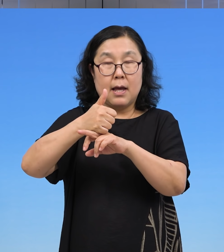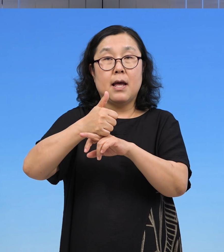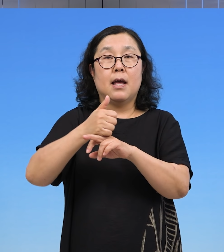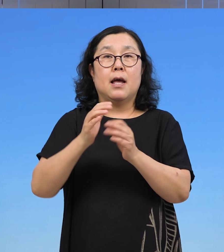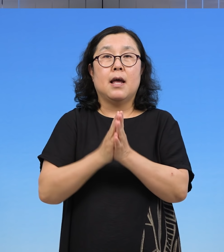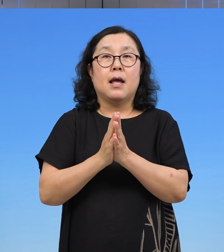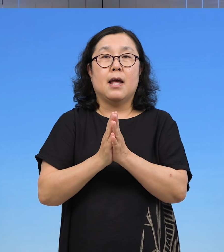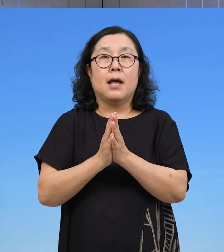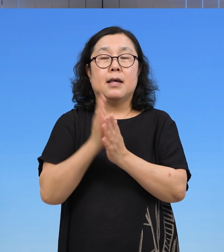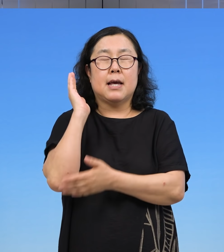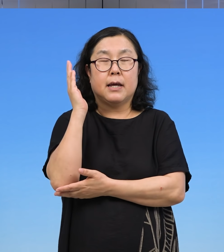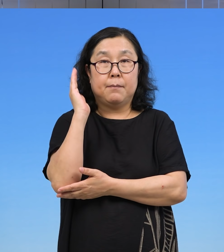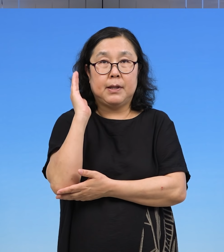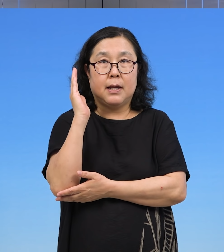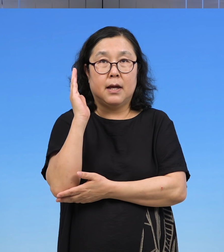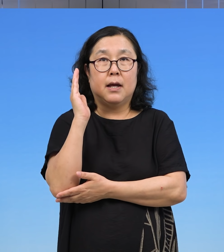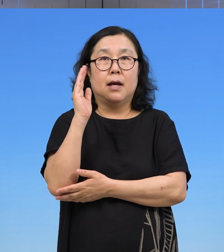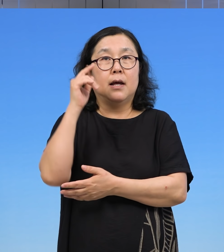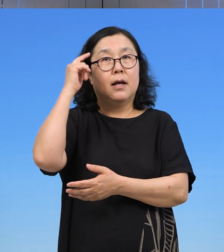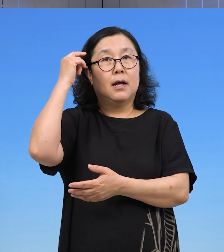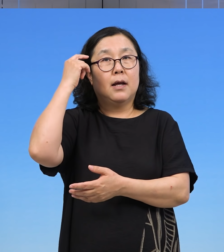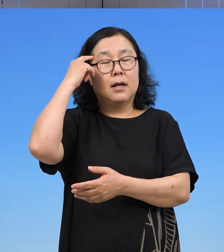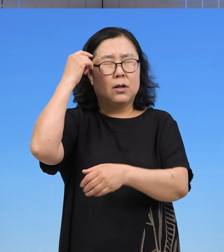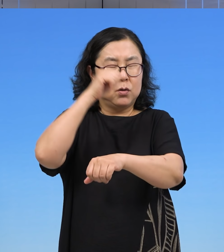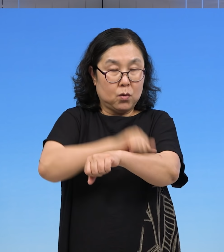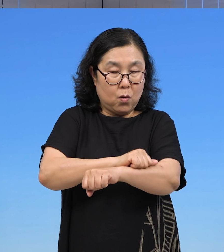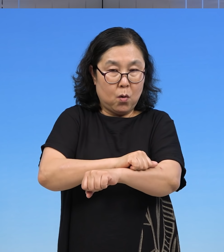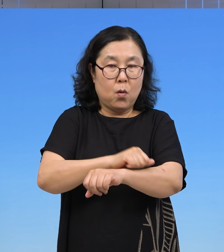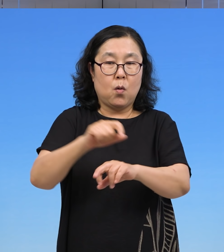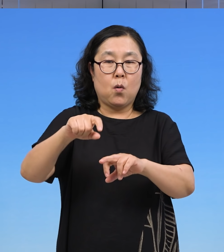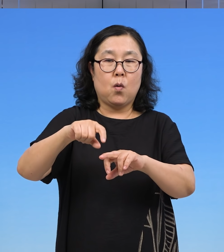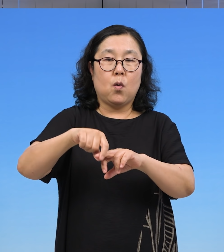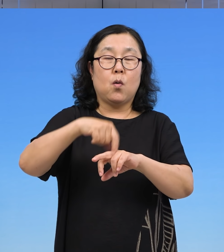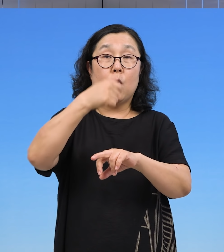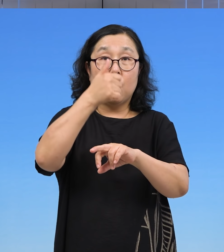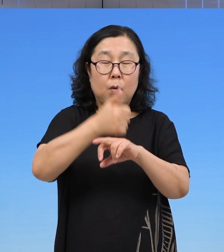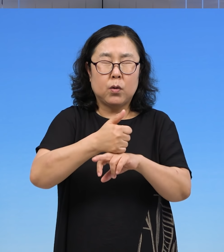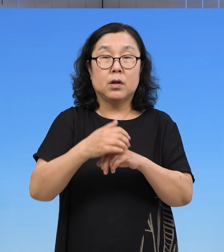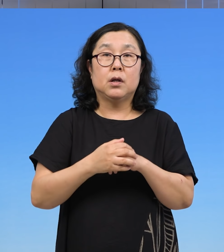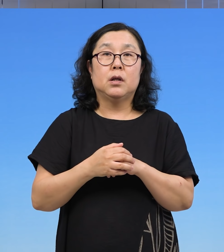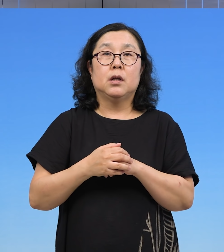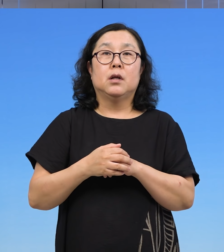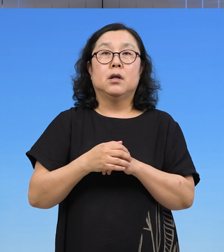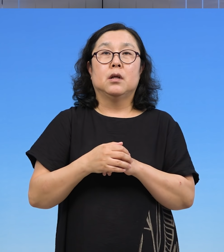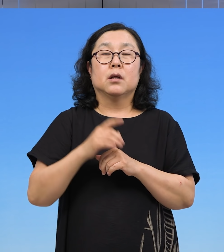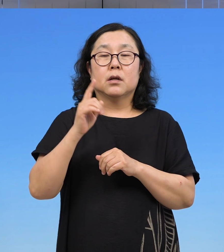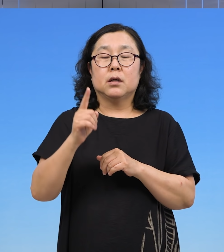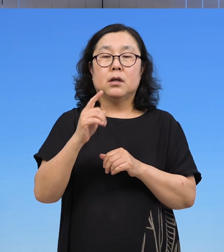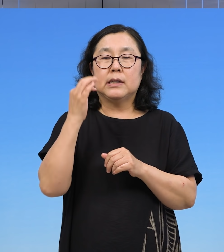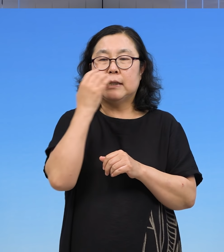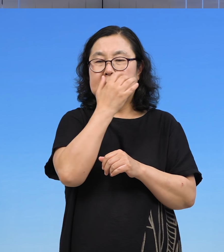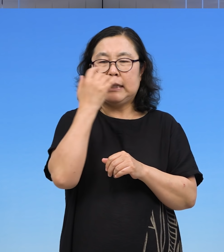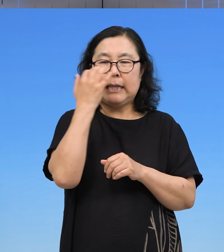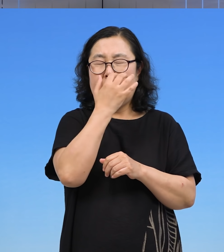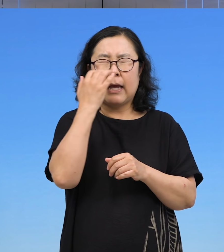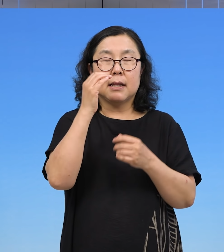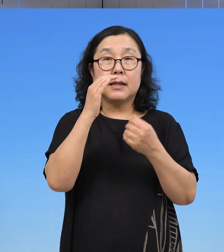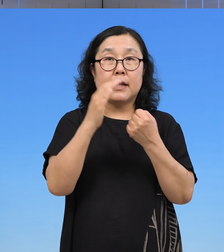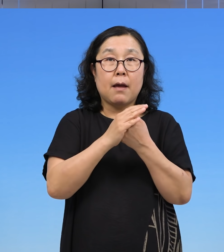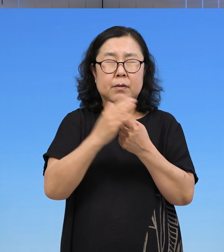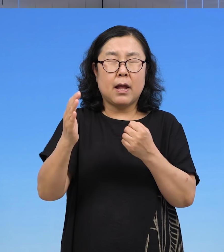아닙니까? 솔로몬은 욕정에 눈이 멀어가지고 한 가정을 파괴시키고